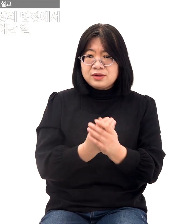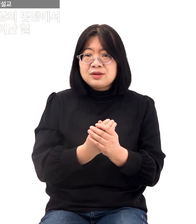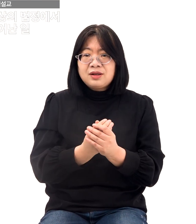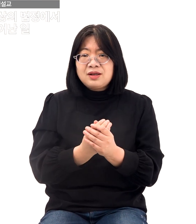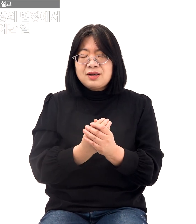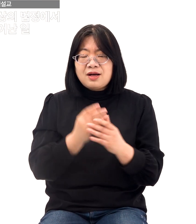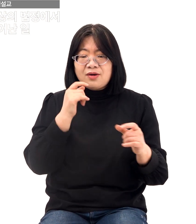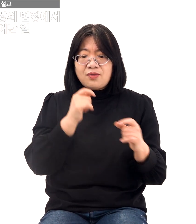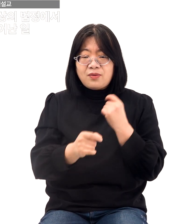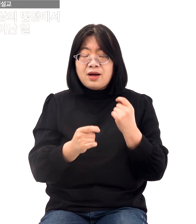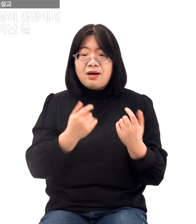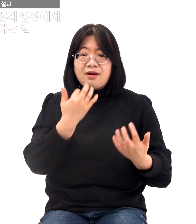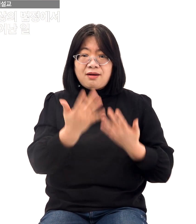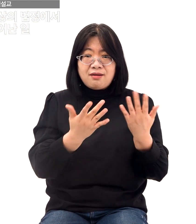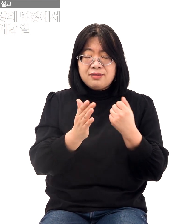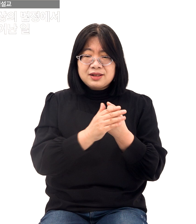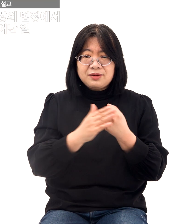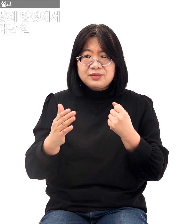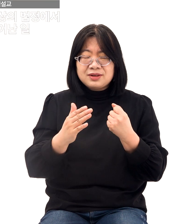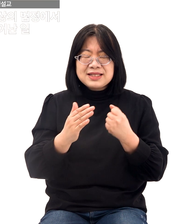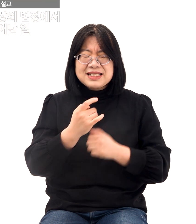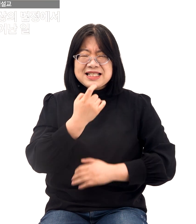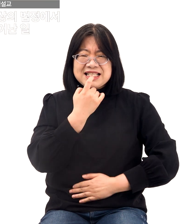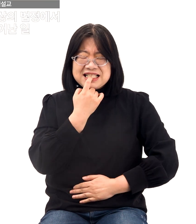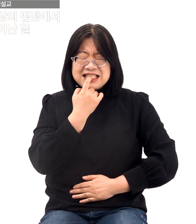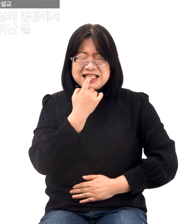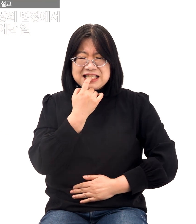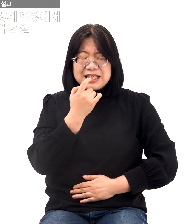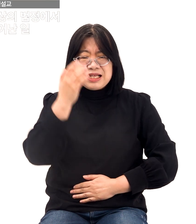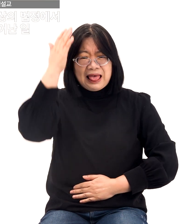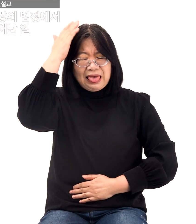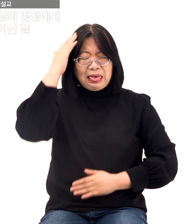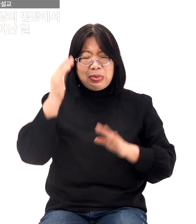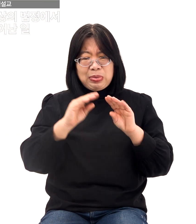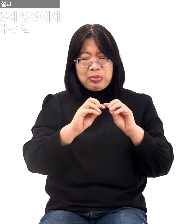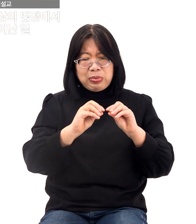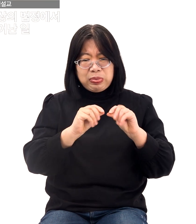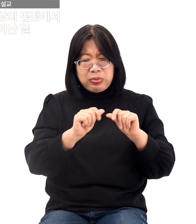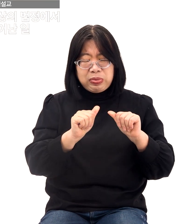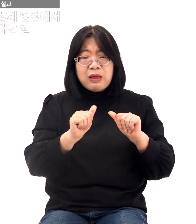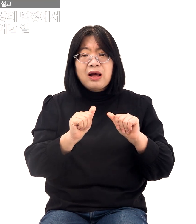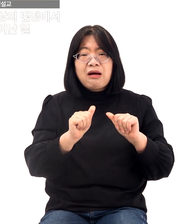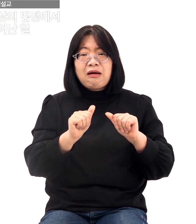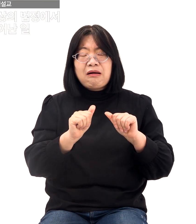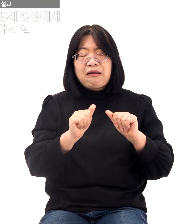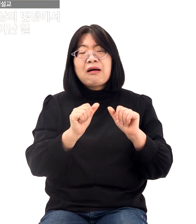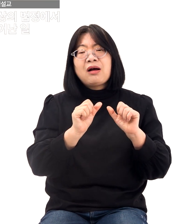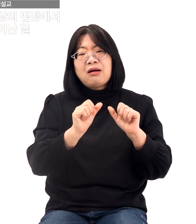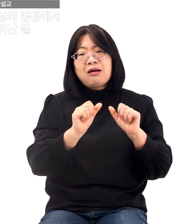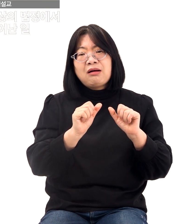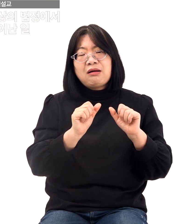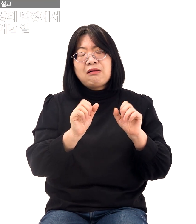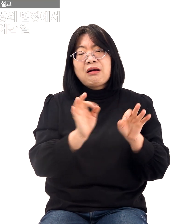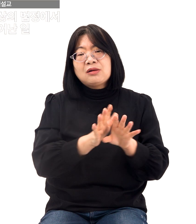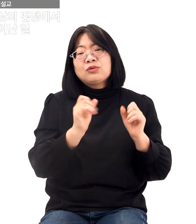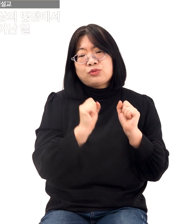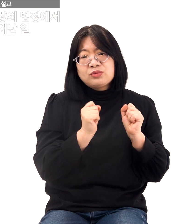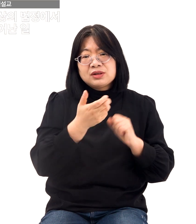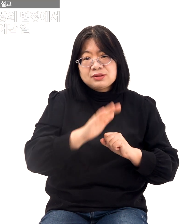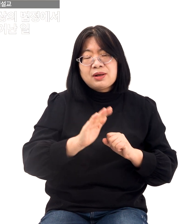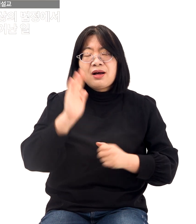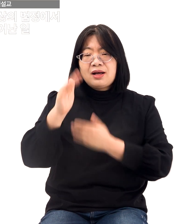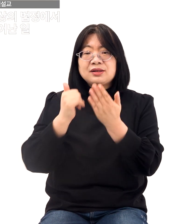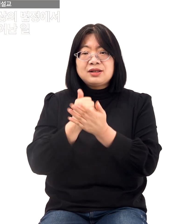완전히 태워져서 하얗게 재가 되어버릴 수밖에 없는 존재들인데 하나님이